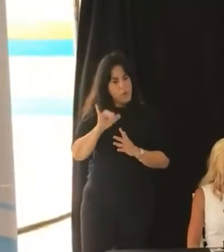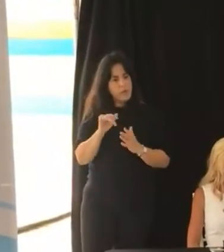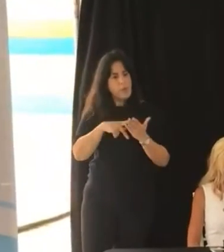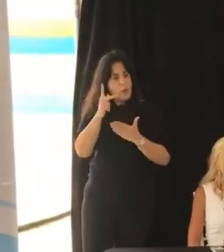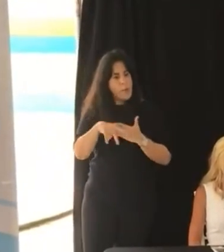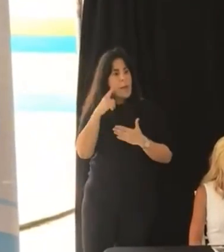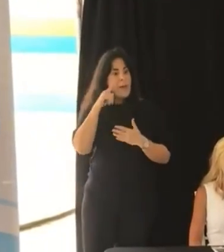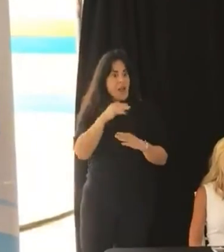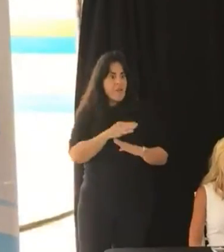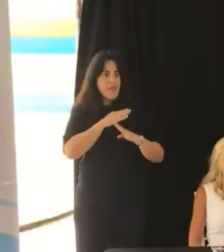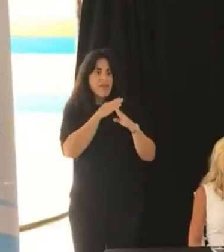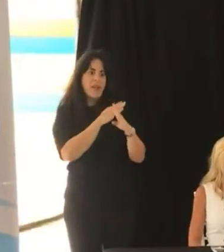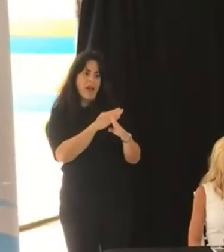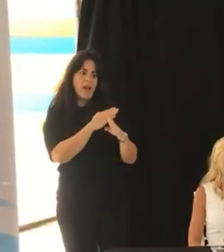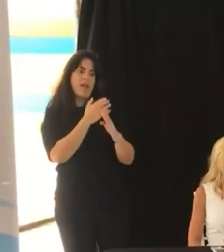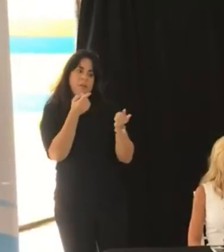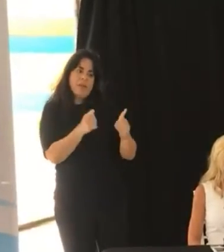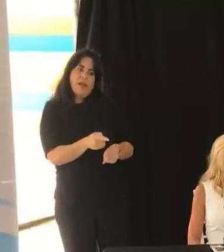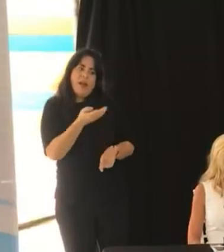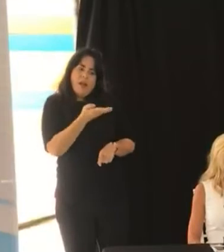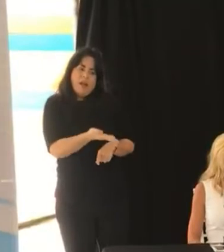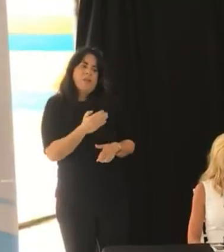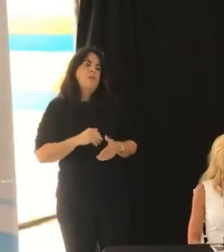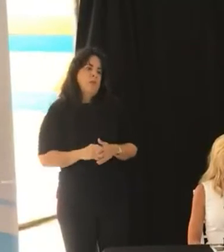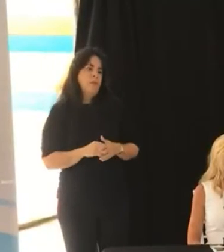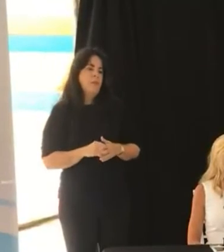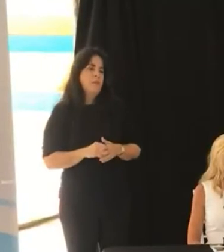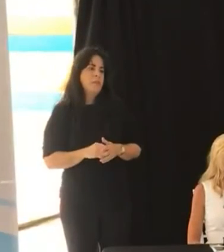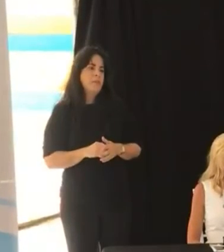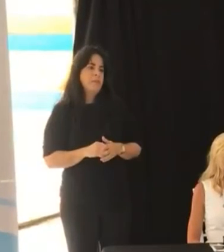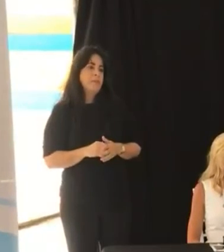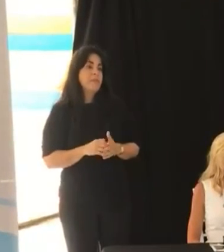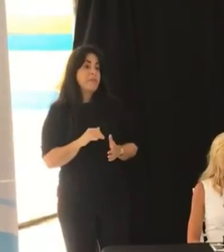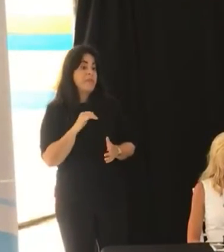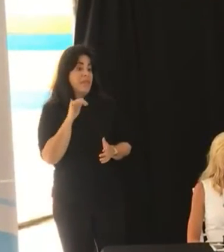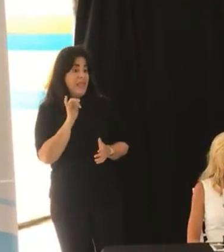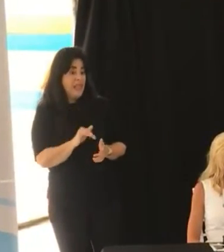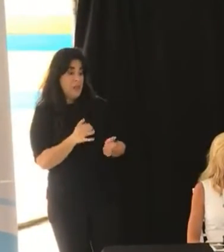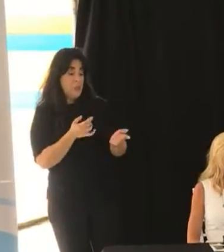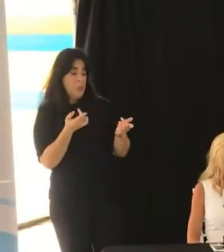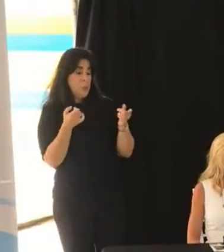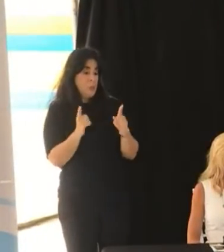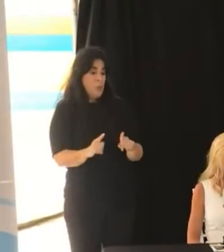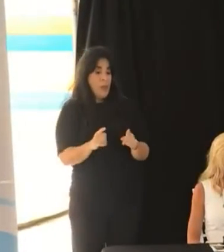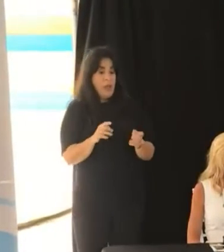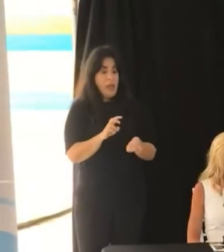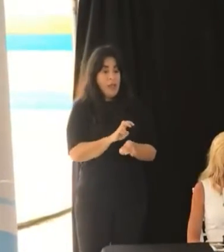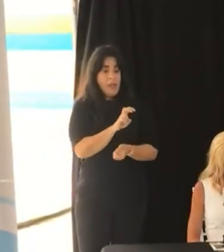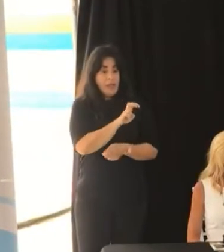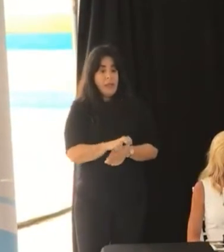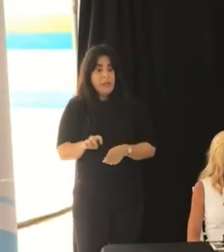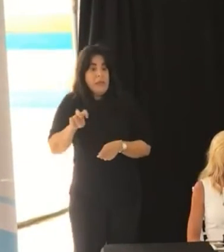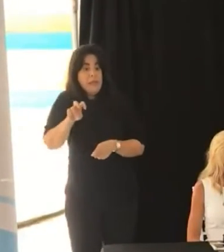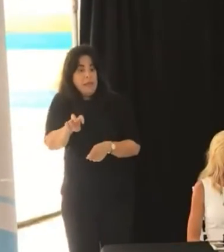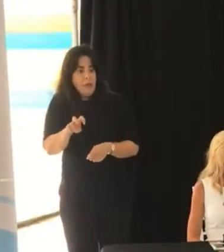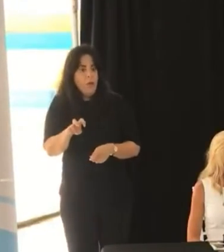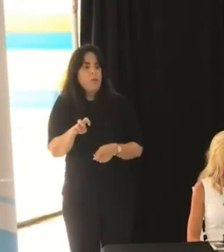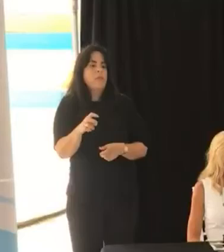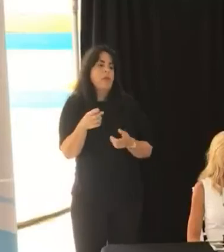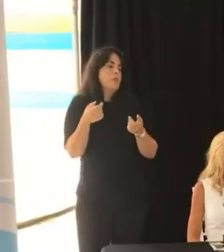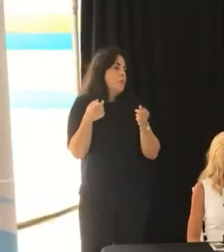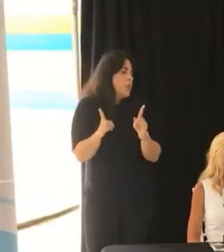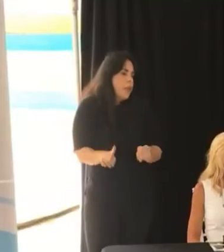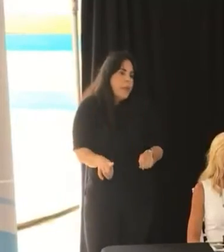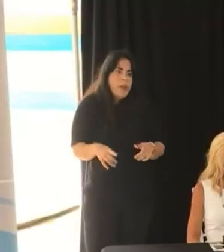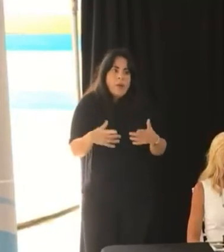precisamente para evitar que sucediera esto, ¿ok? Y dentro de esta situación de transición ocurrieron factores,